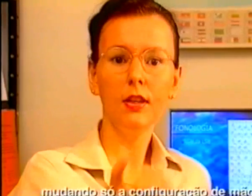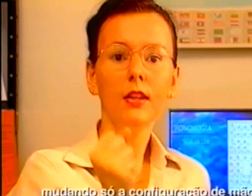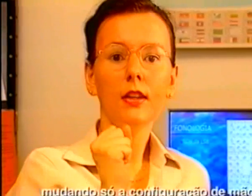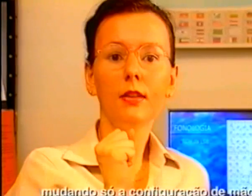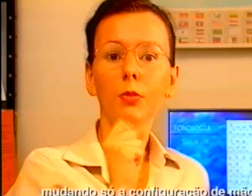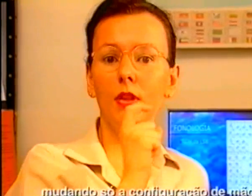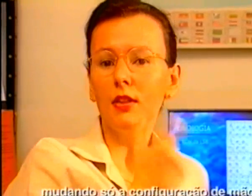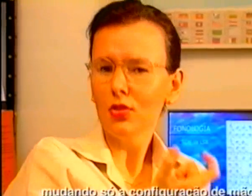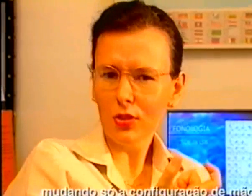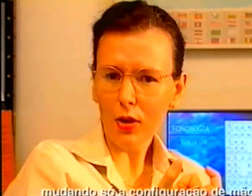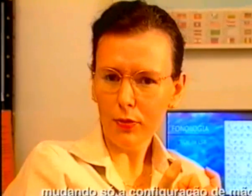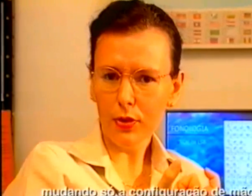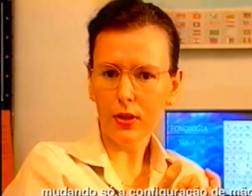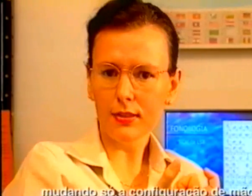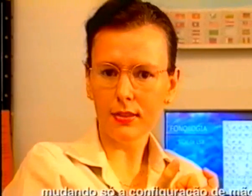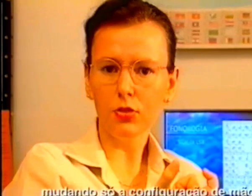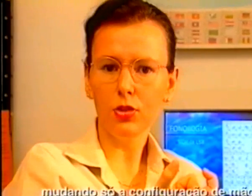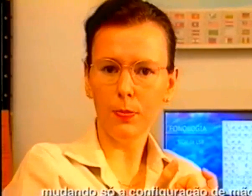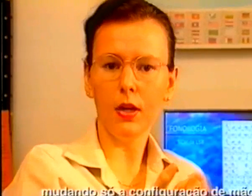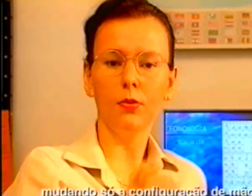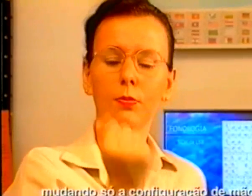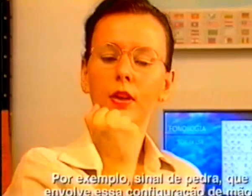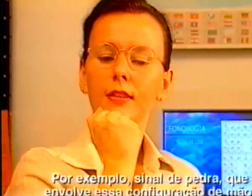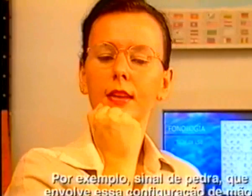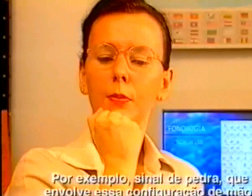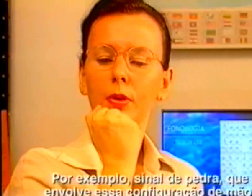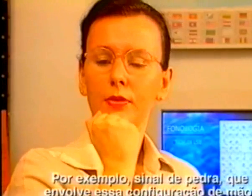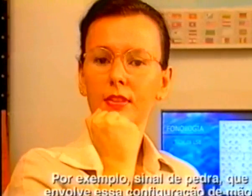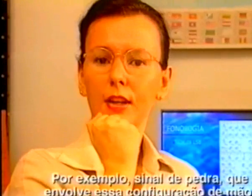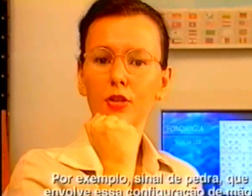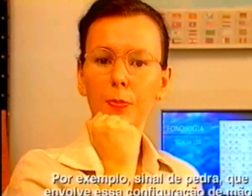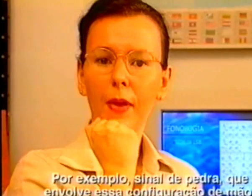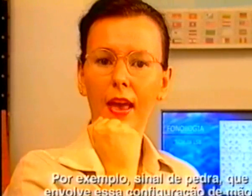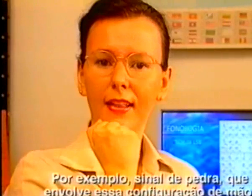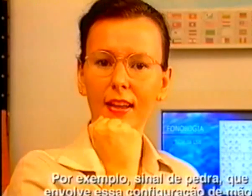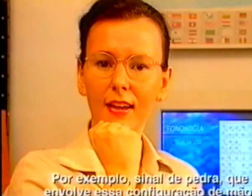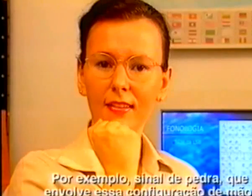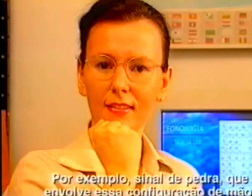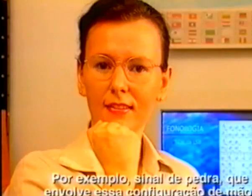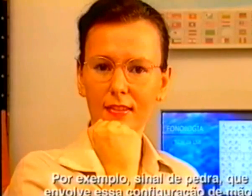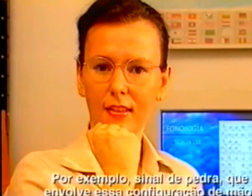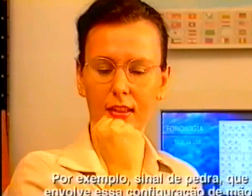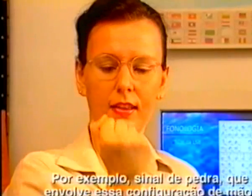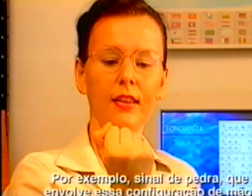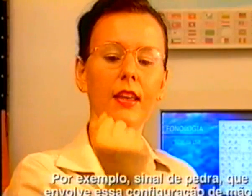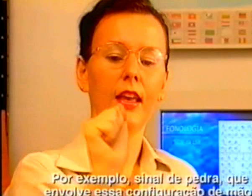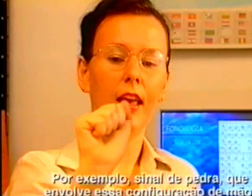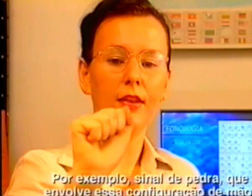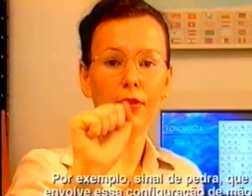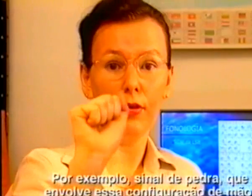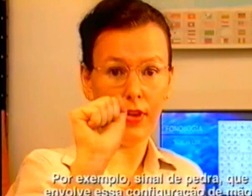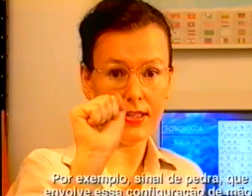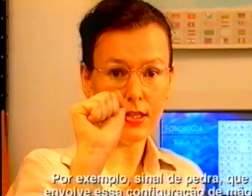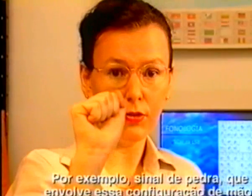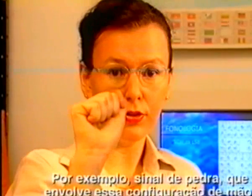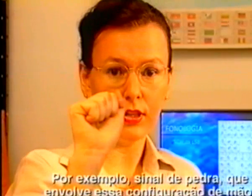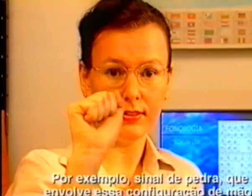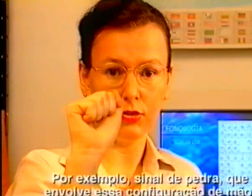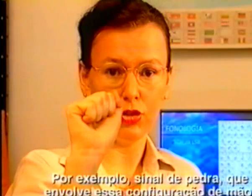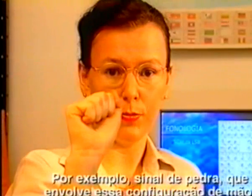diferente, mudando só a configuração de mão. Por exemplo, o sinal de pedra, que envolve essa configuração